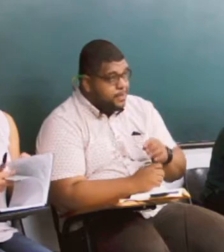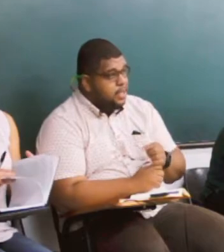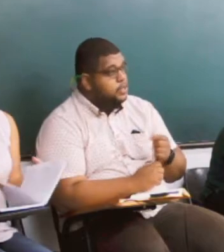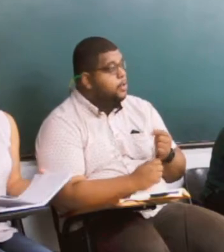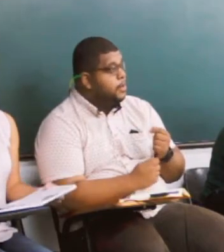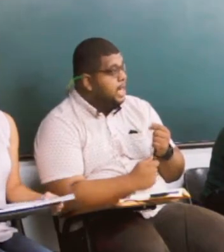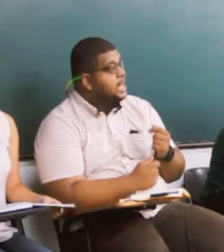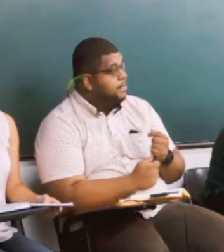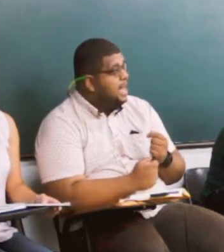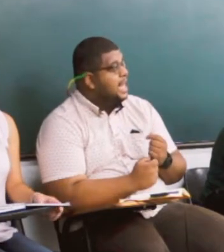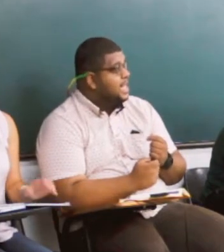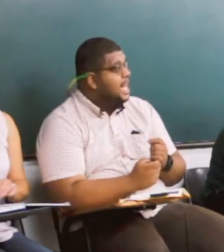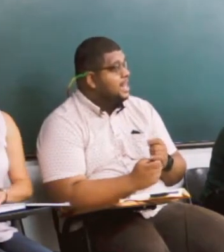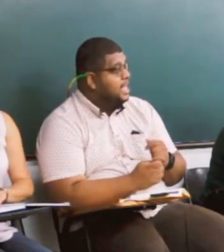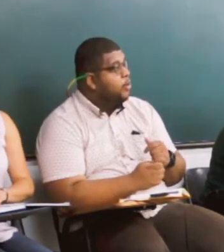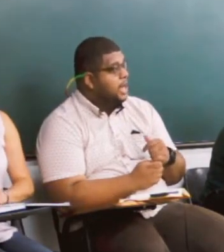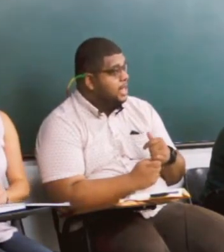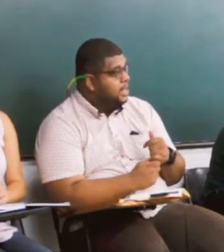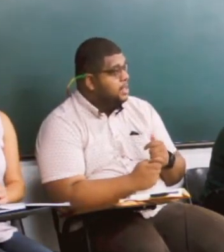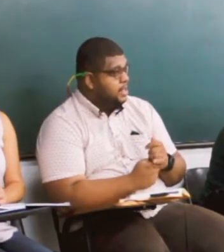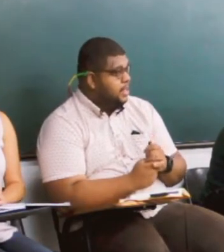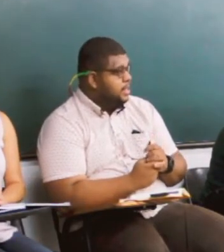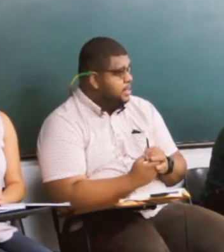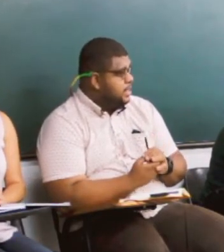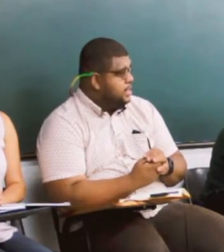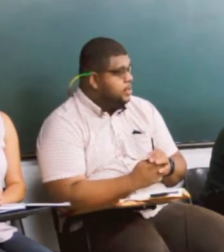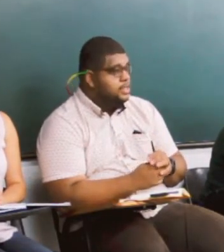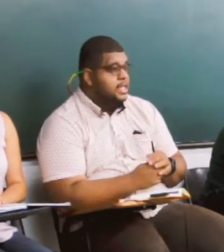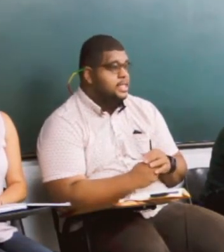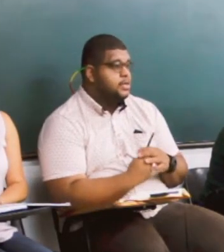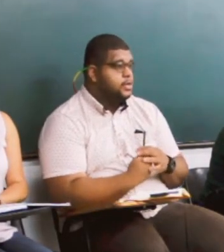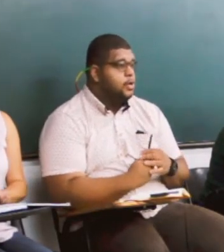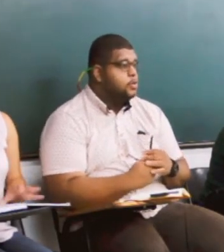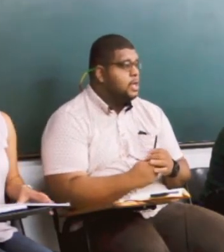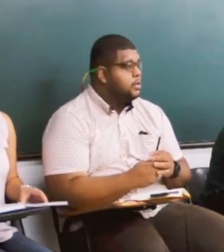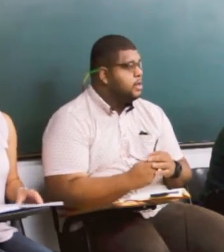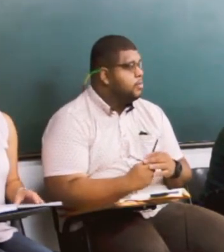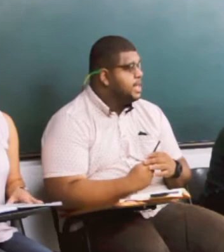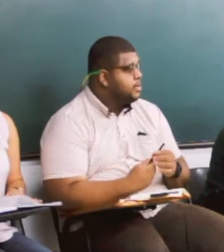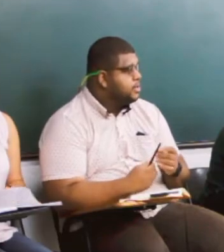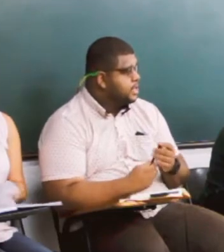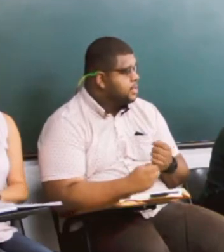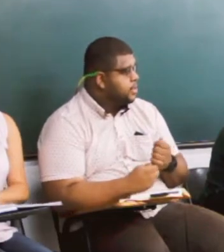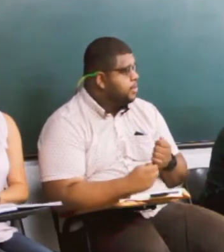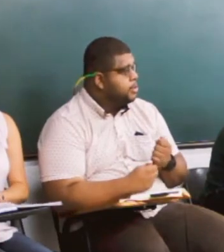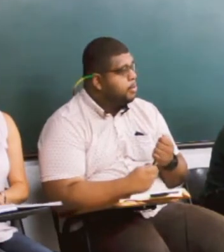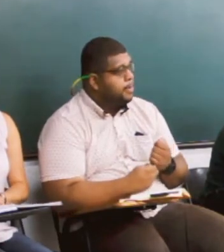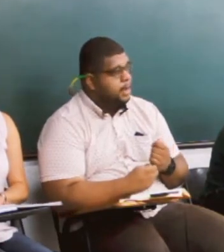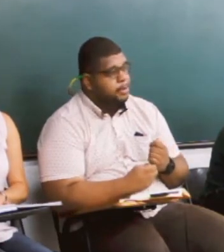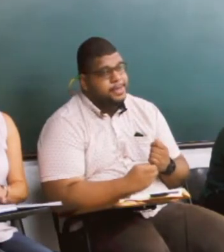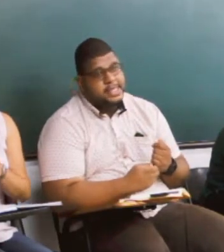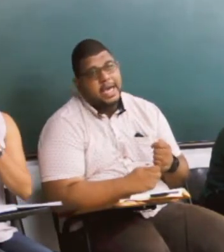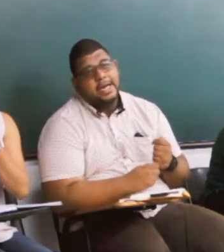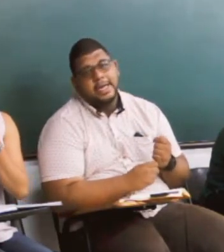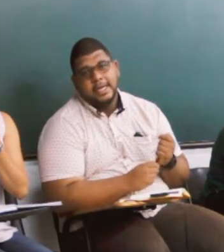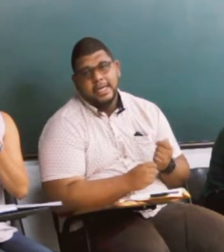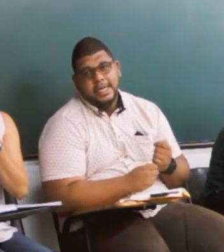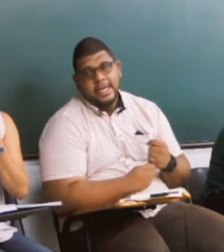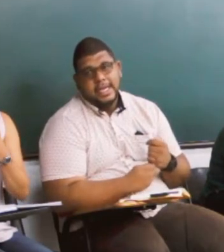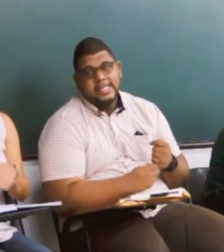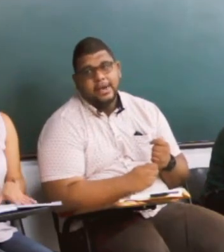Iberoamérica, sobre el tema de la equidad de Oracle. Entonces esos son los 4 documentos que tenemos como para